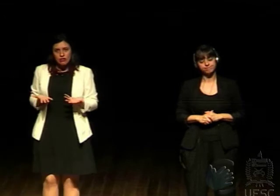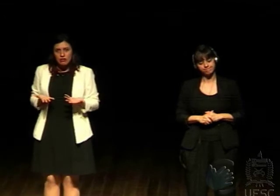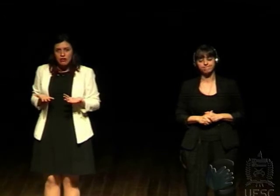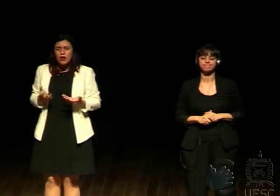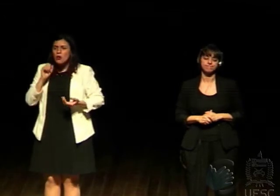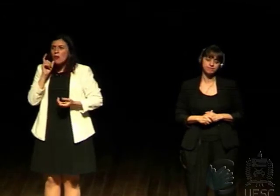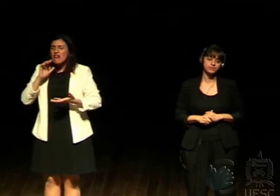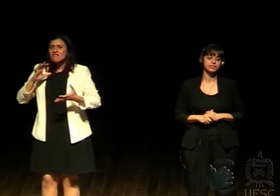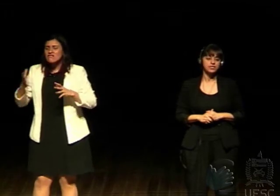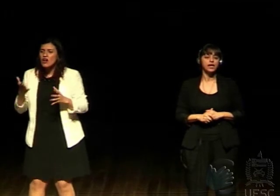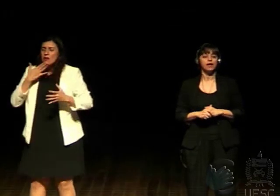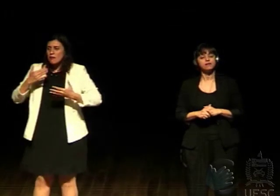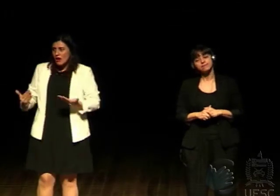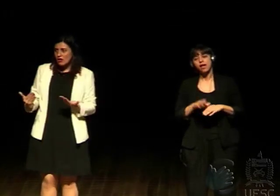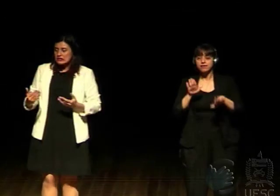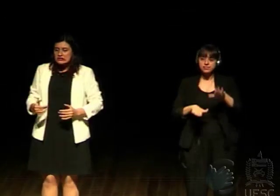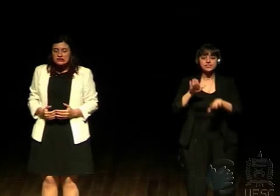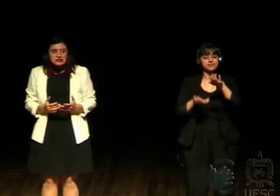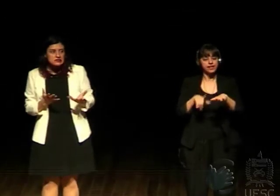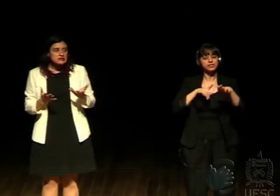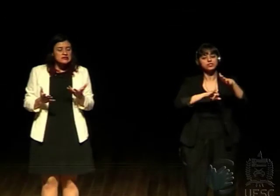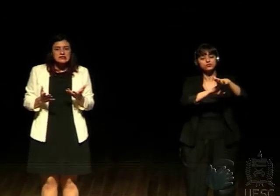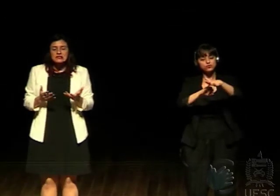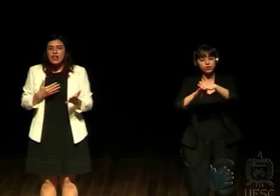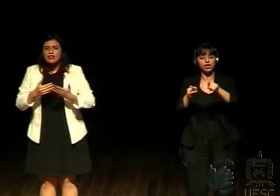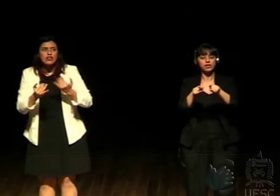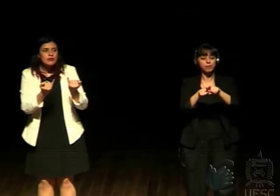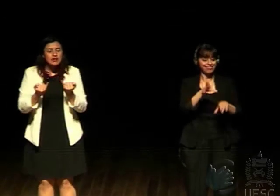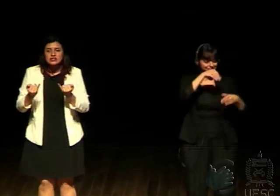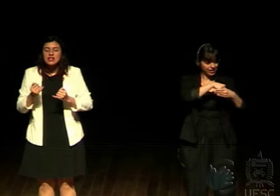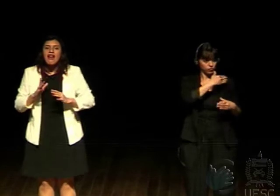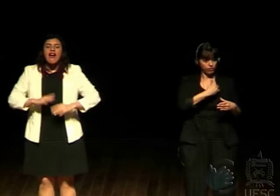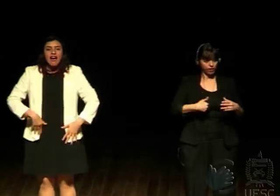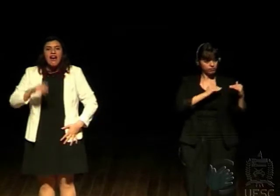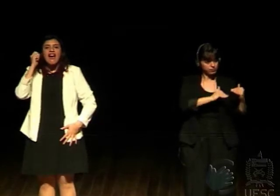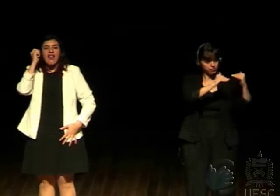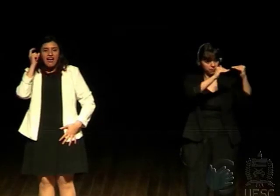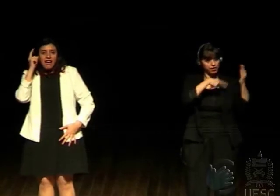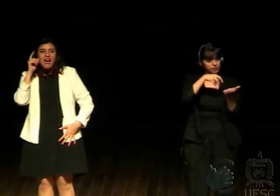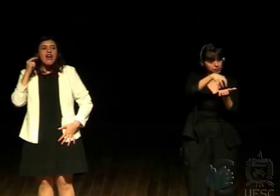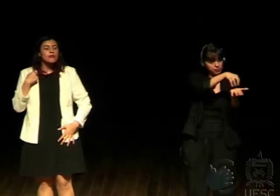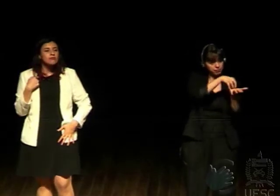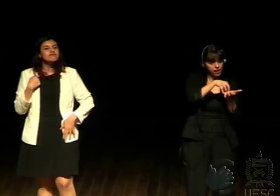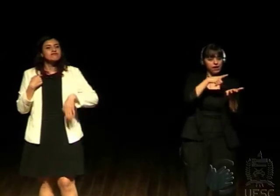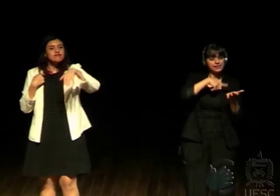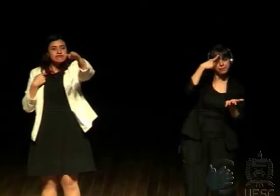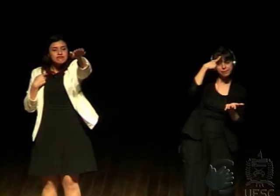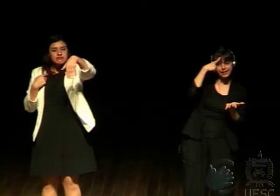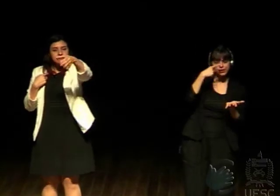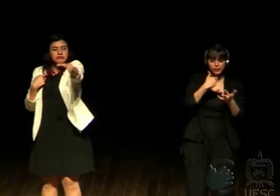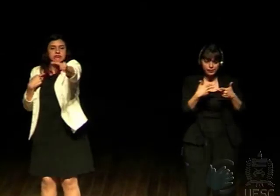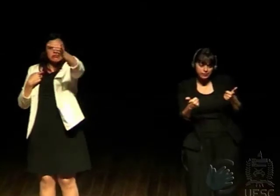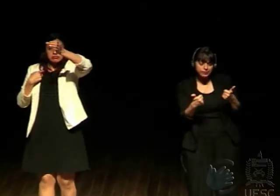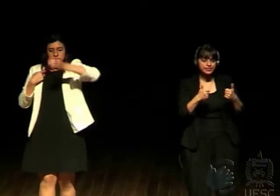A veces distintas entidades del gobierno tienen la idea de poder trabajar o realizar